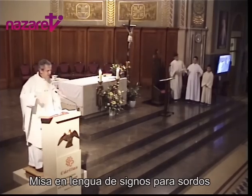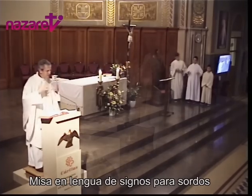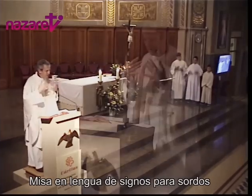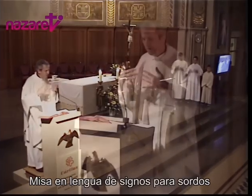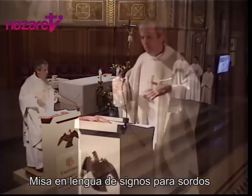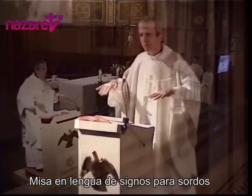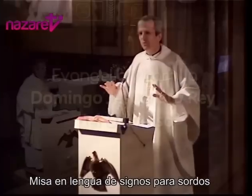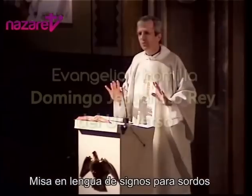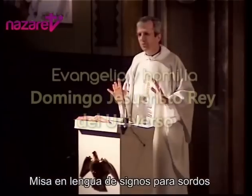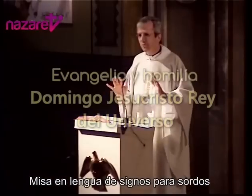¡Aleluya!